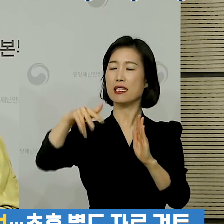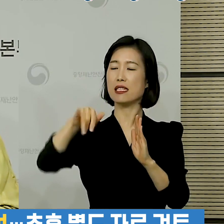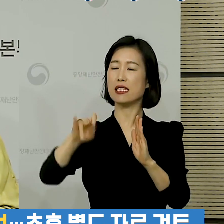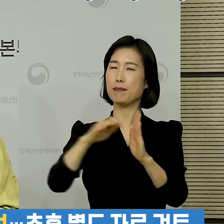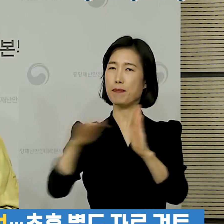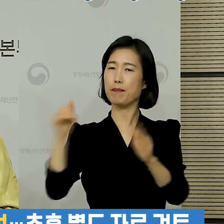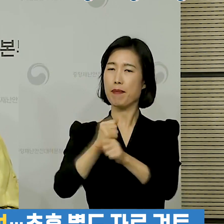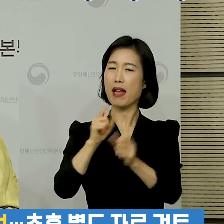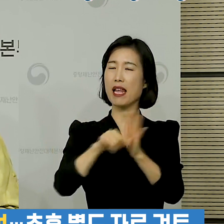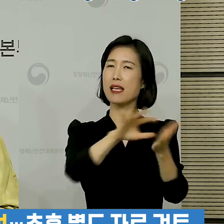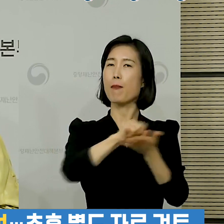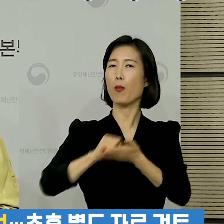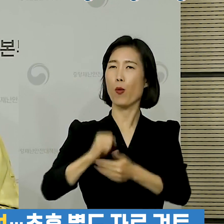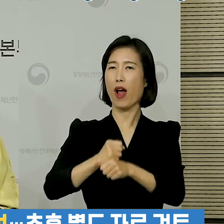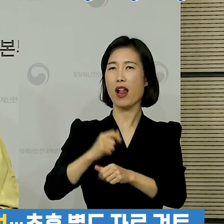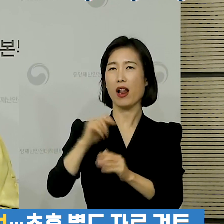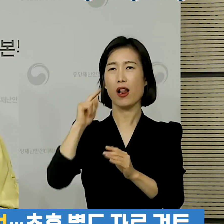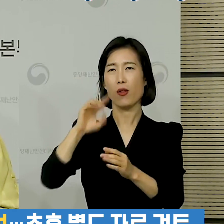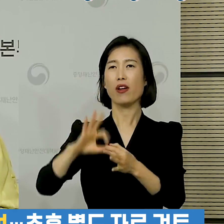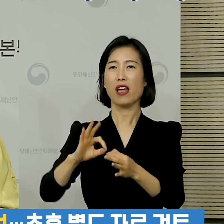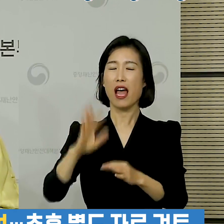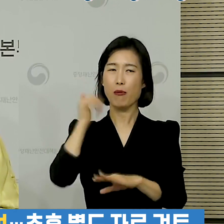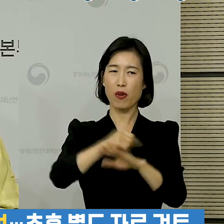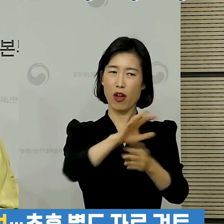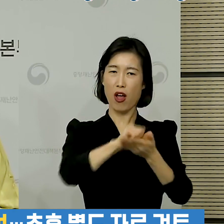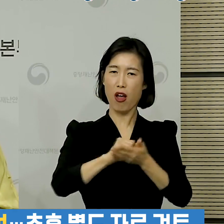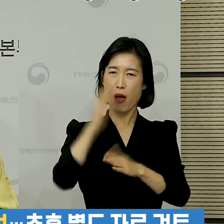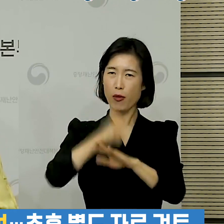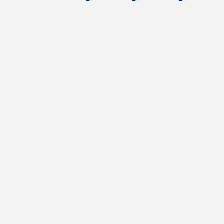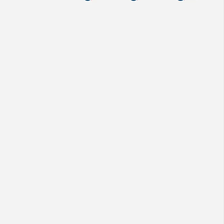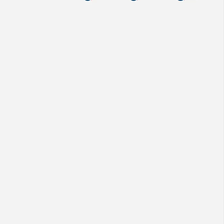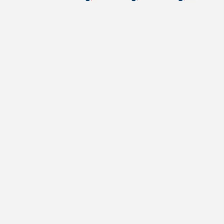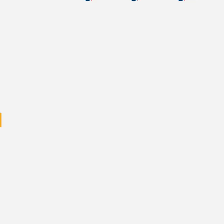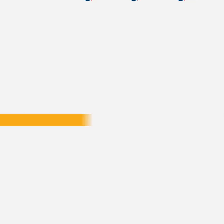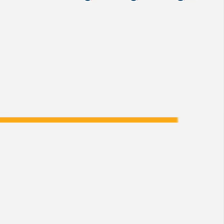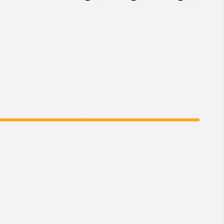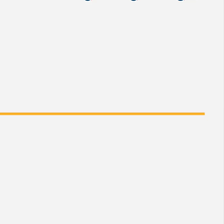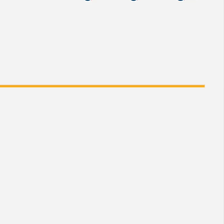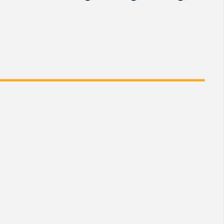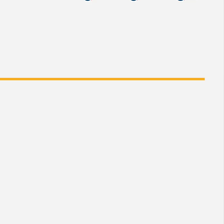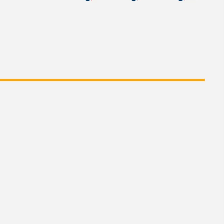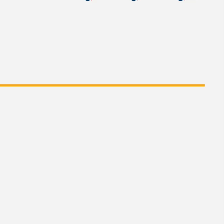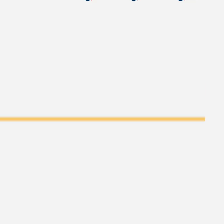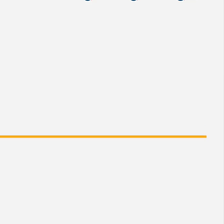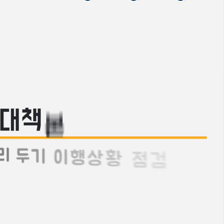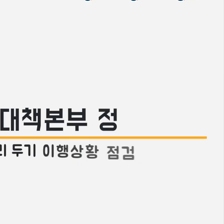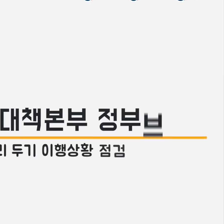정리해서 별도의 좀 자료로 내는 것도 같이 검토를 좀 해보겠습니다.